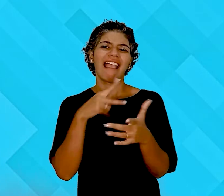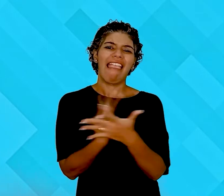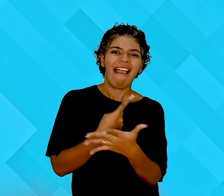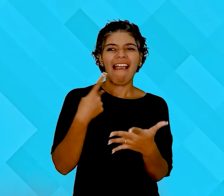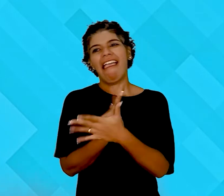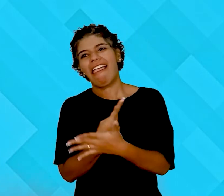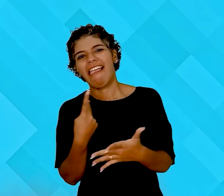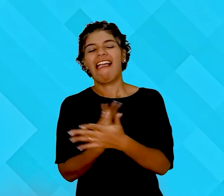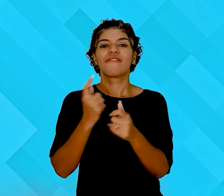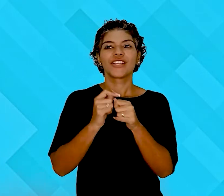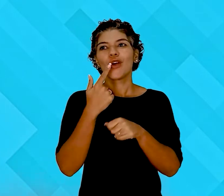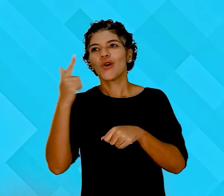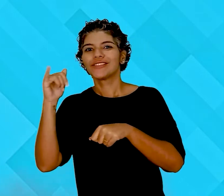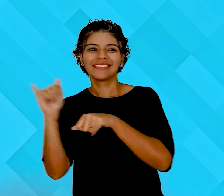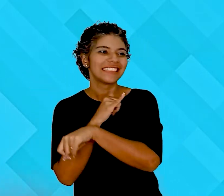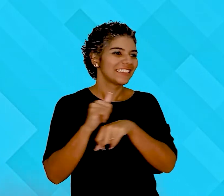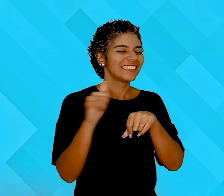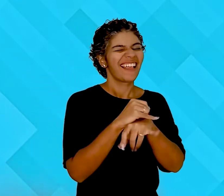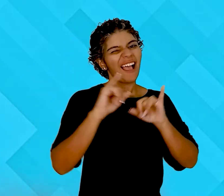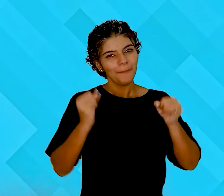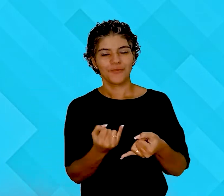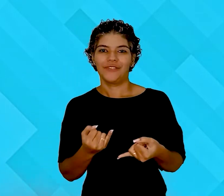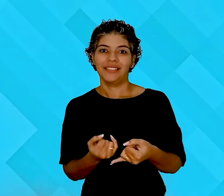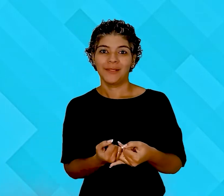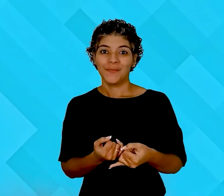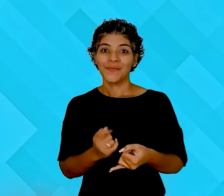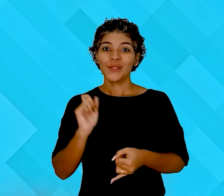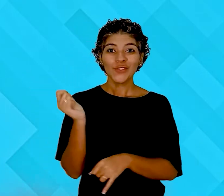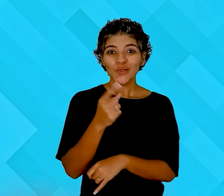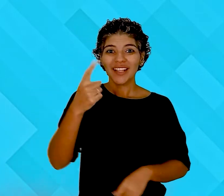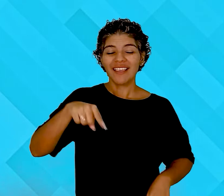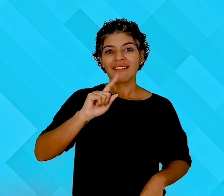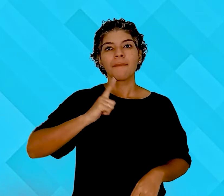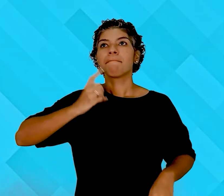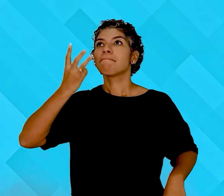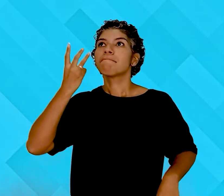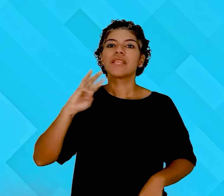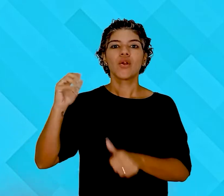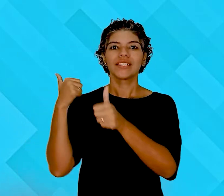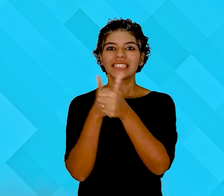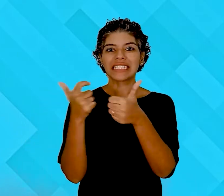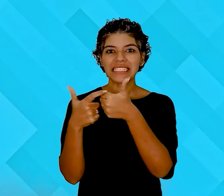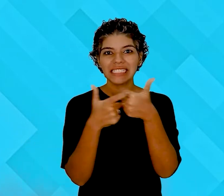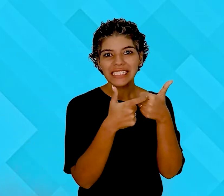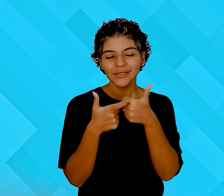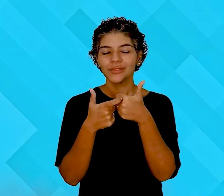são privilegiados até mesmo pela plataforma. Bom, queria te agradecer imensamente, é um papo rápido, né? A gente tem esse formato de programa que é